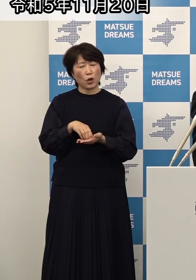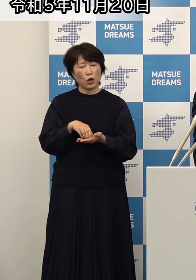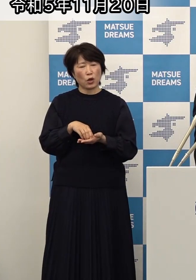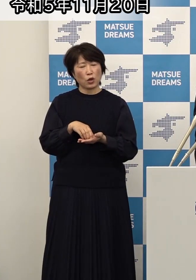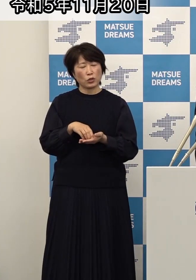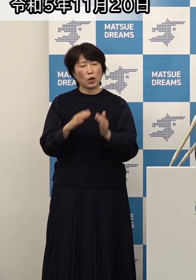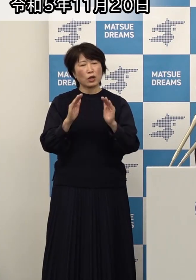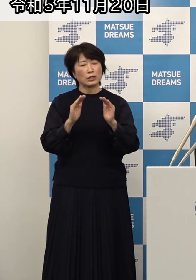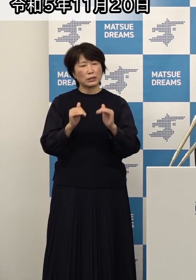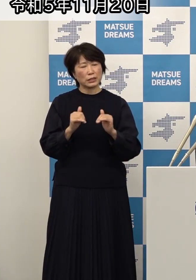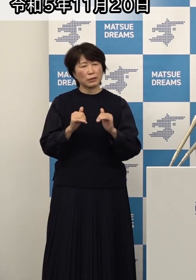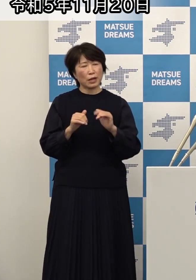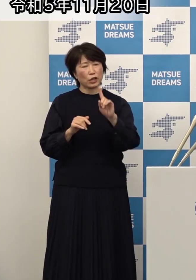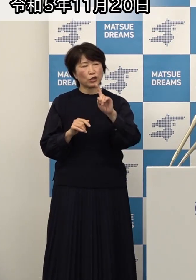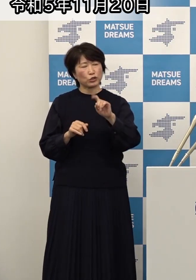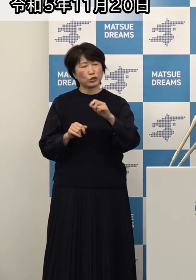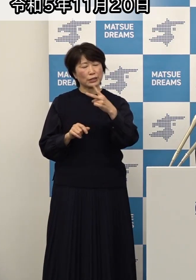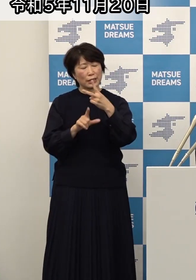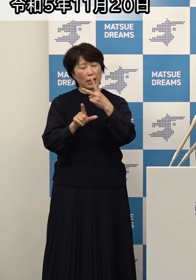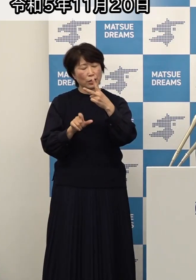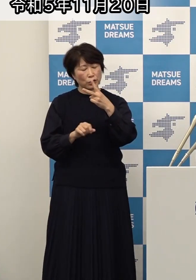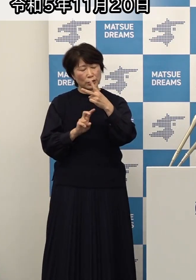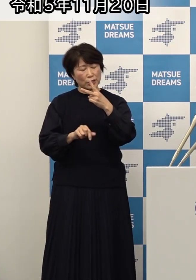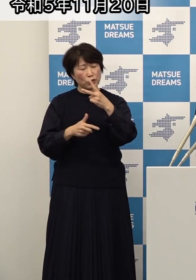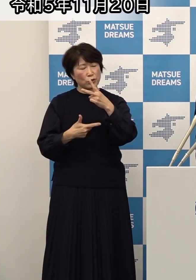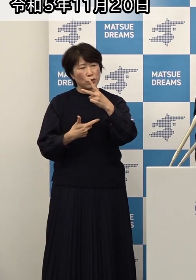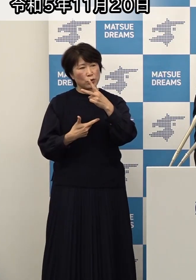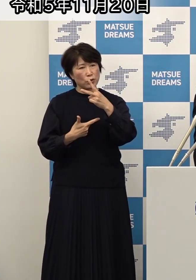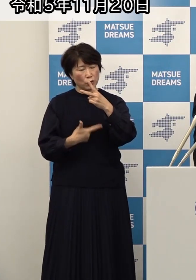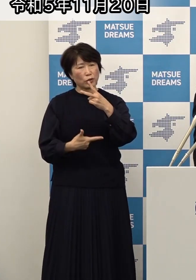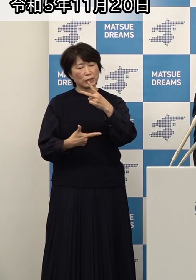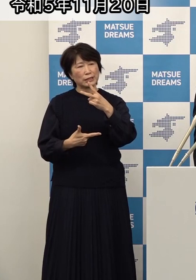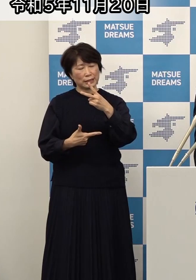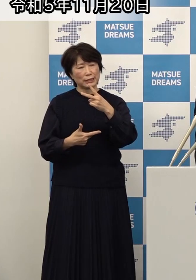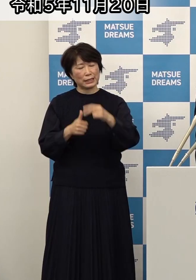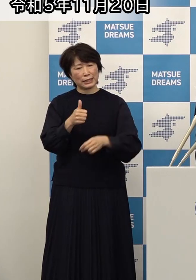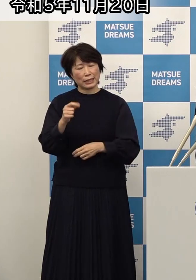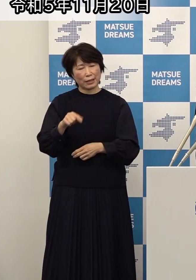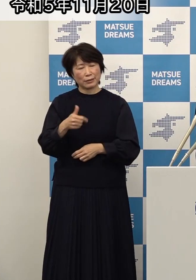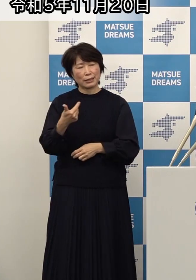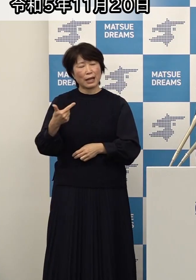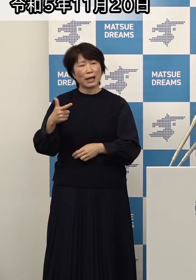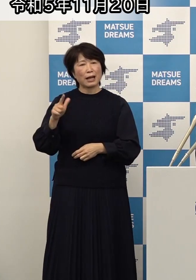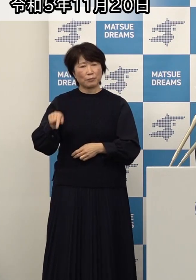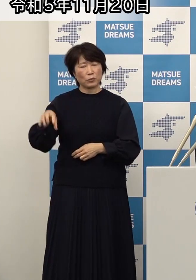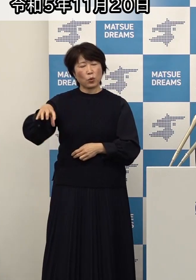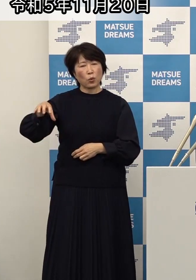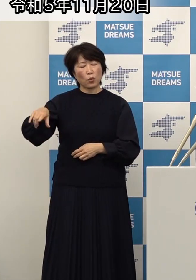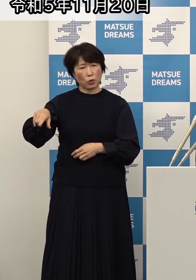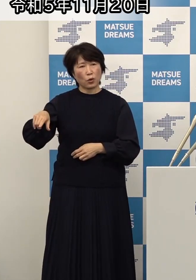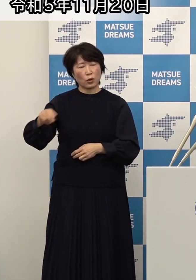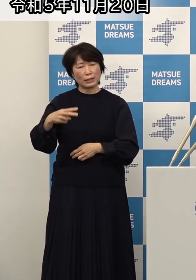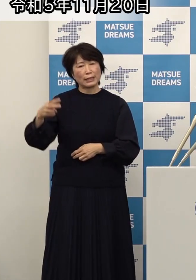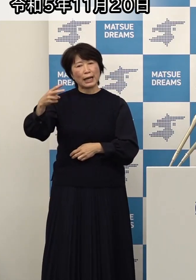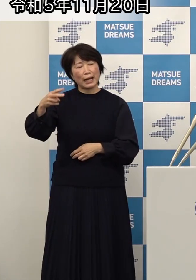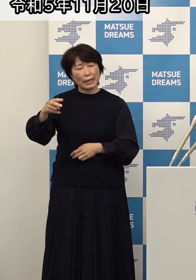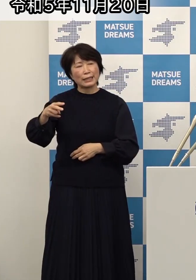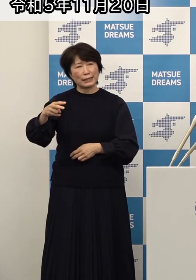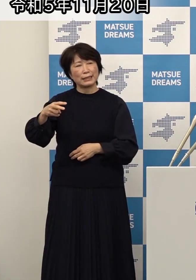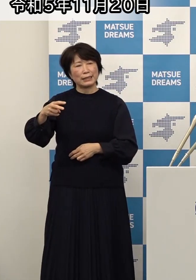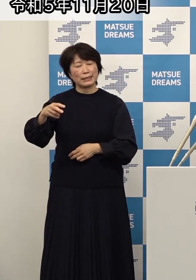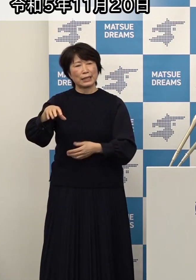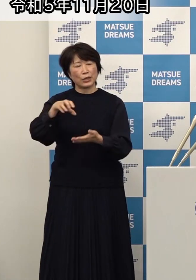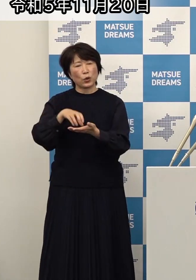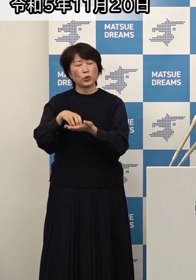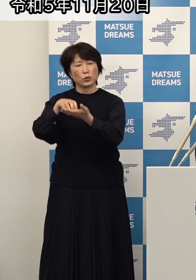26日の10時からダンダンテラスにおいて松江環境フェスティバルの、一つのイベントとしてですね、開催させていただ